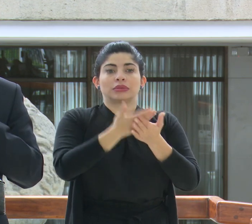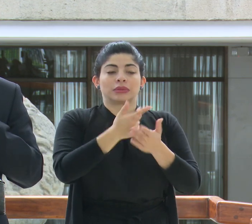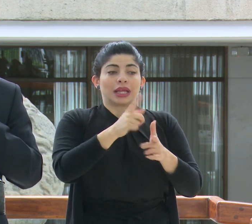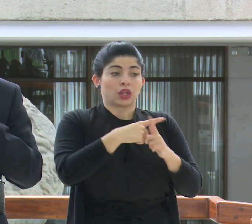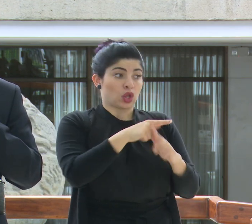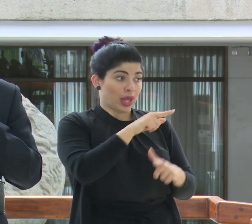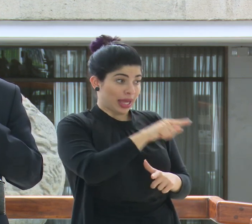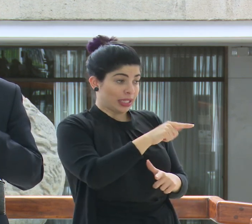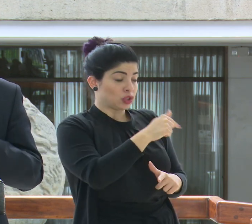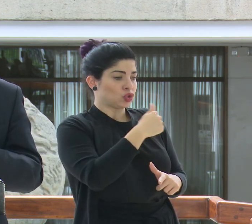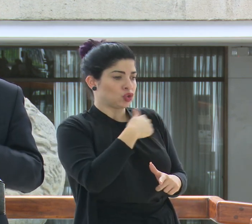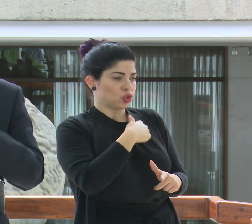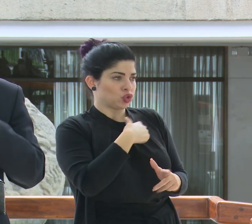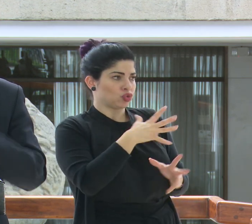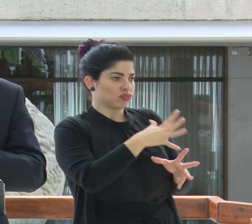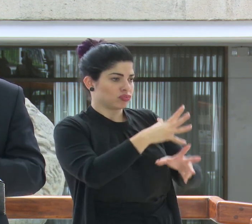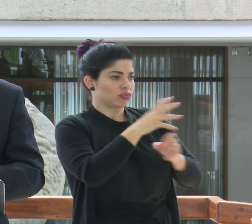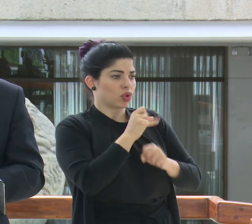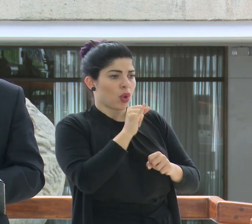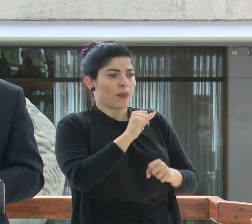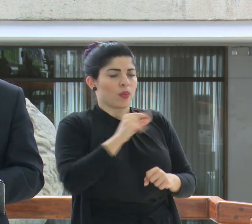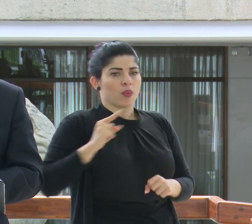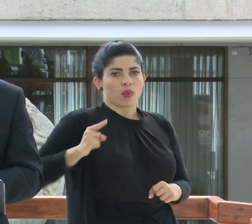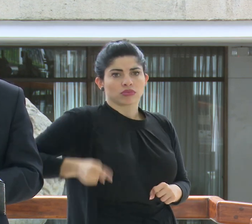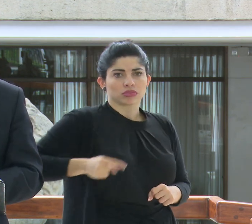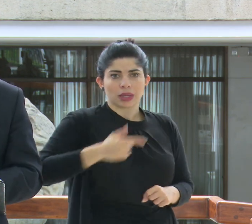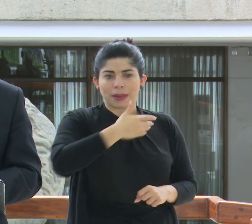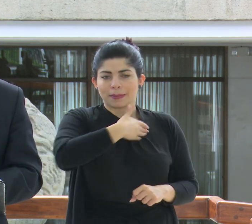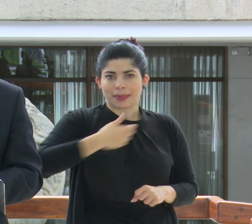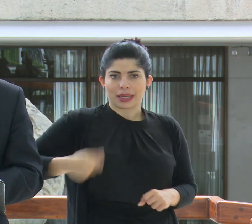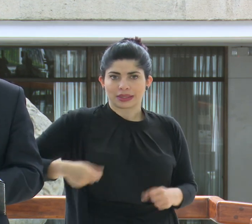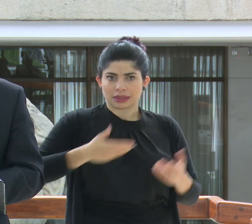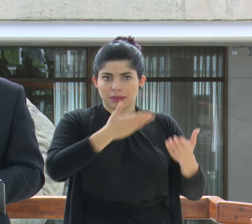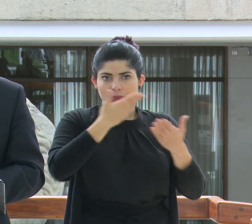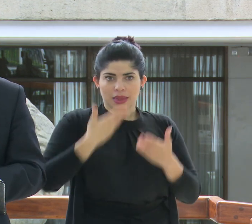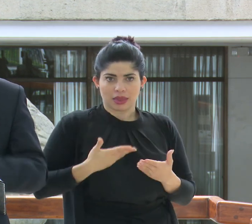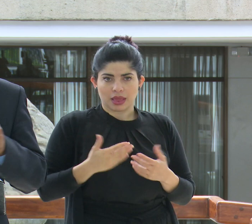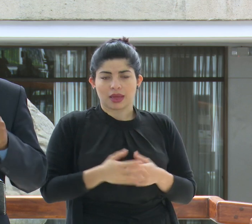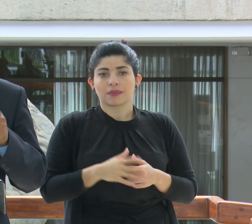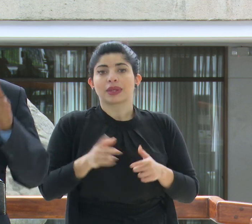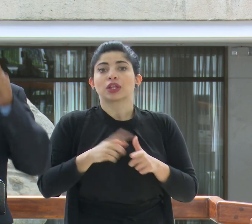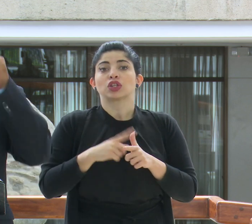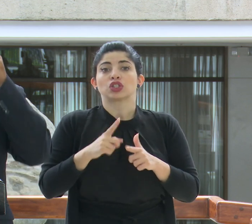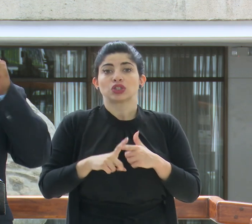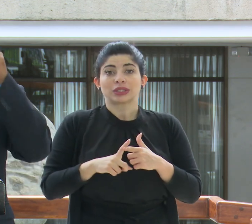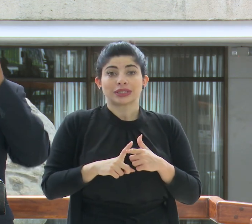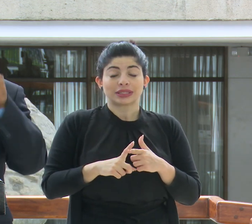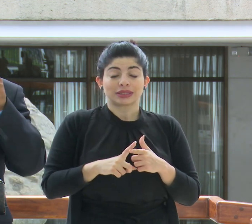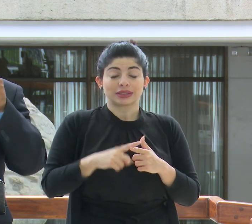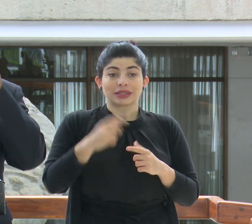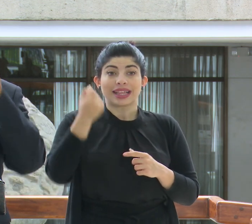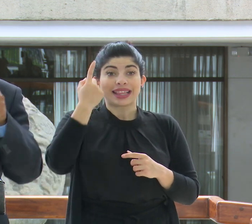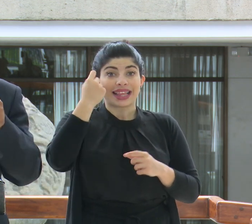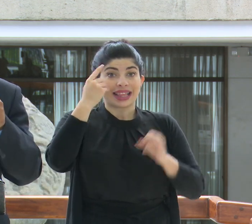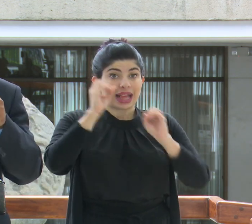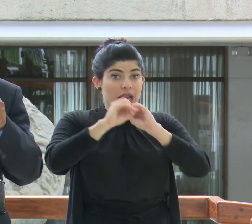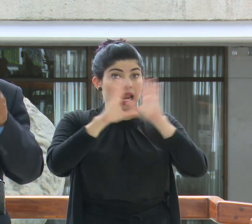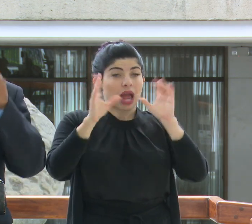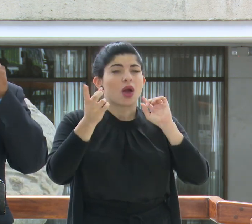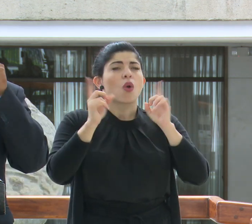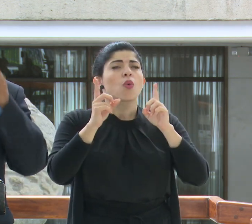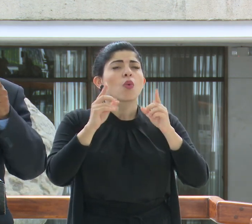tomo eso como el mandato que el presidente me está dando. Entonces, teniendo clara la